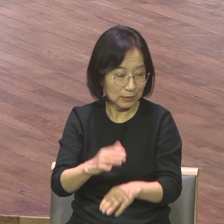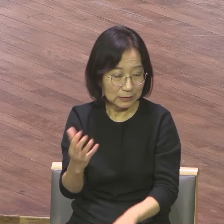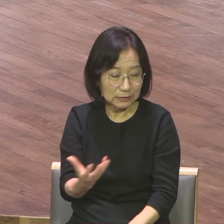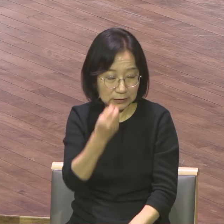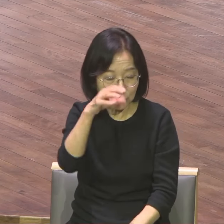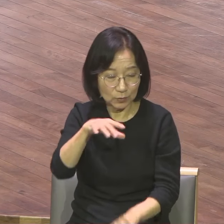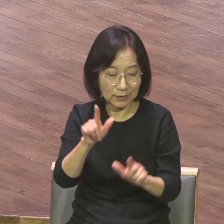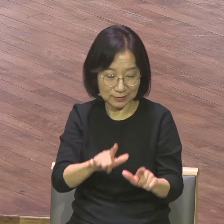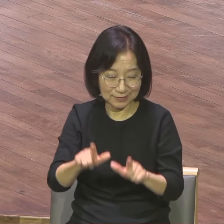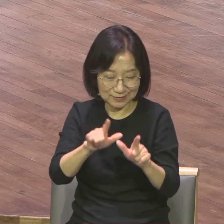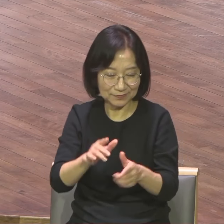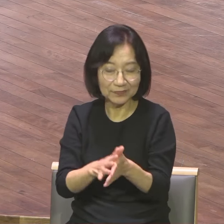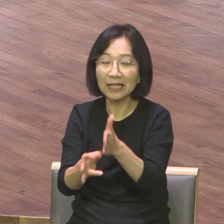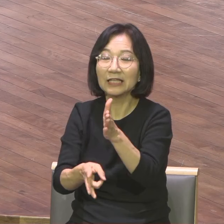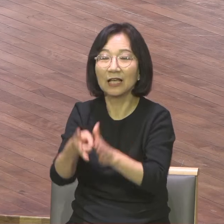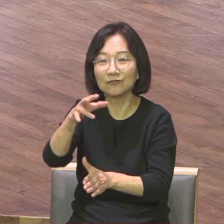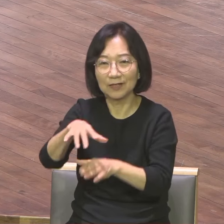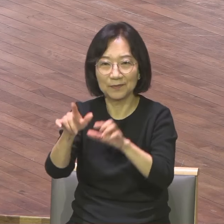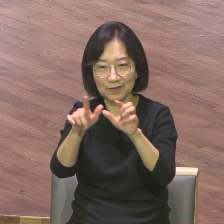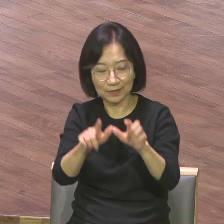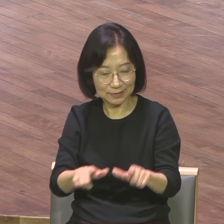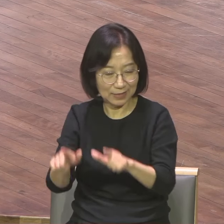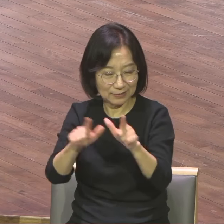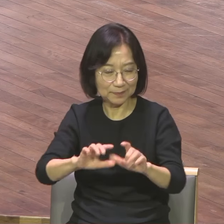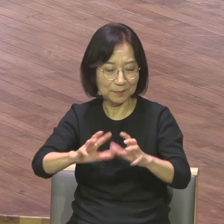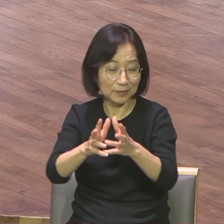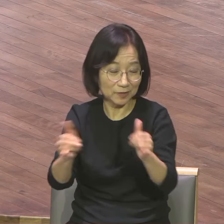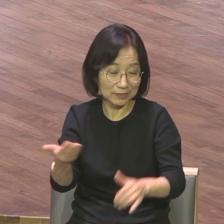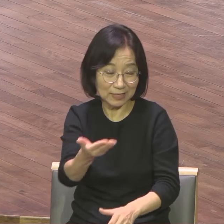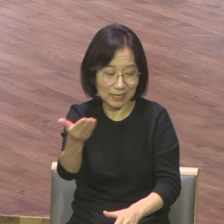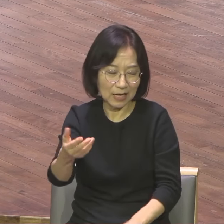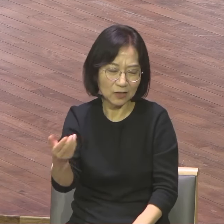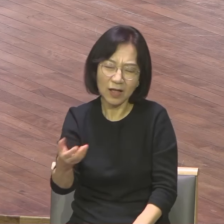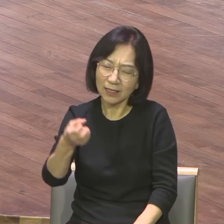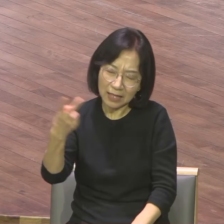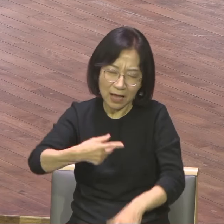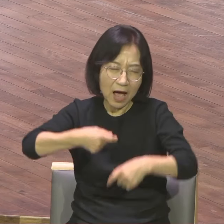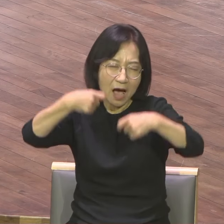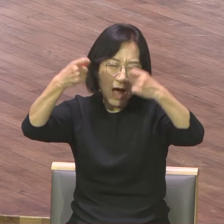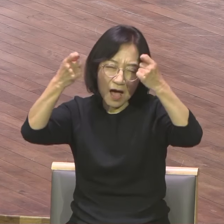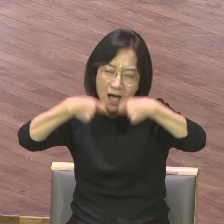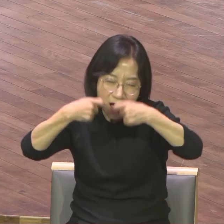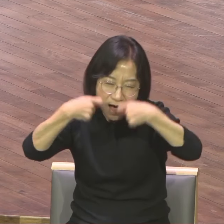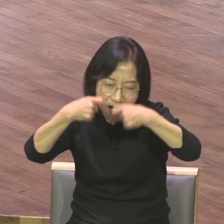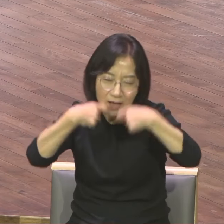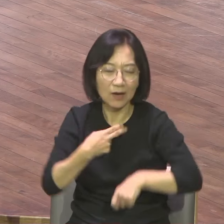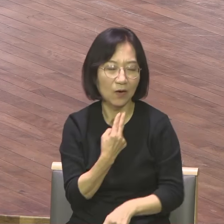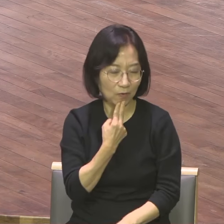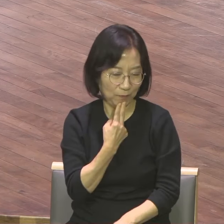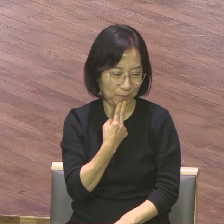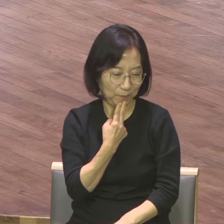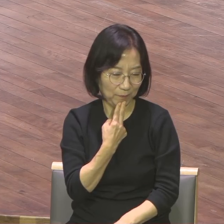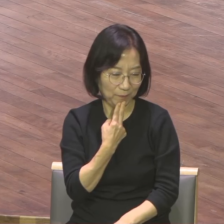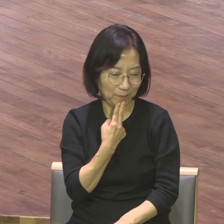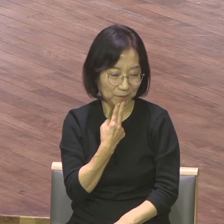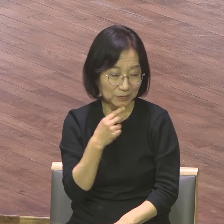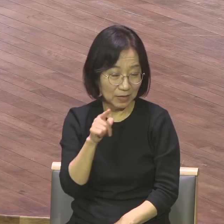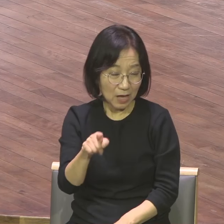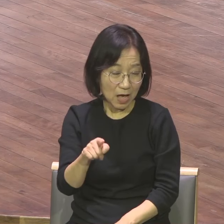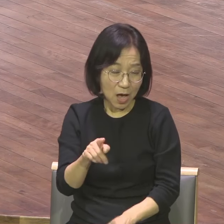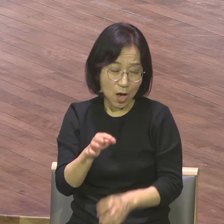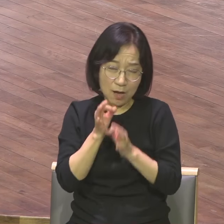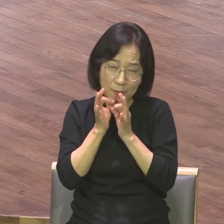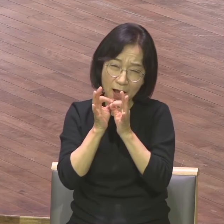시온에 거주하며 예루살렘에 거주하는 백성아 너는 다시 통곡하지 아니할 것이라. 그가 내